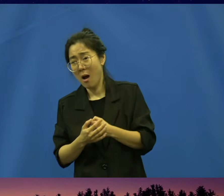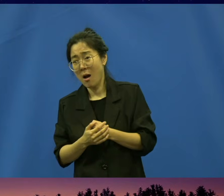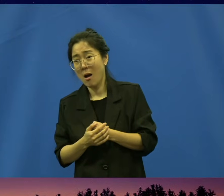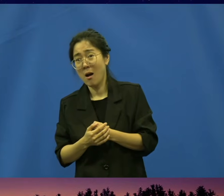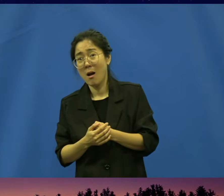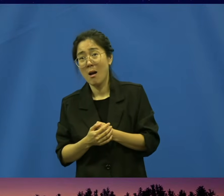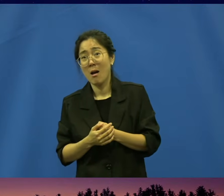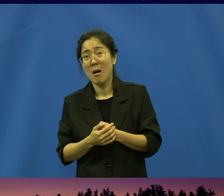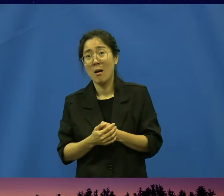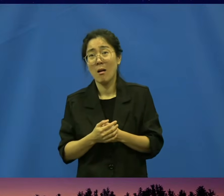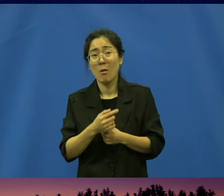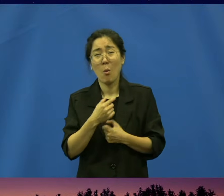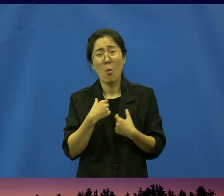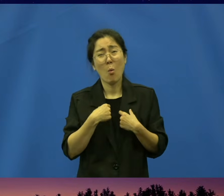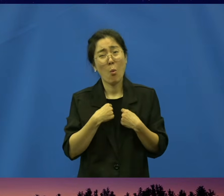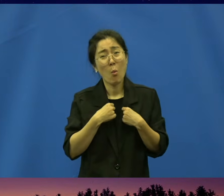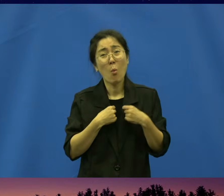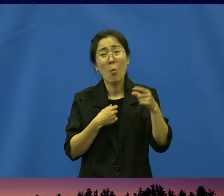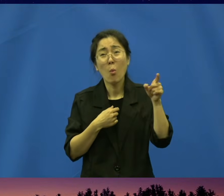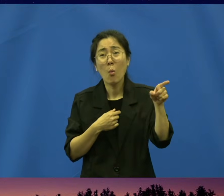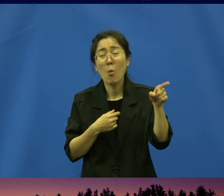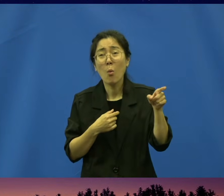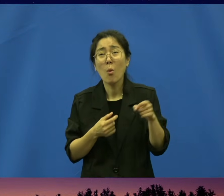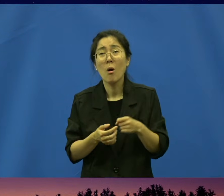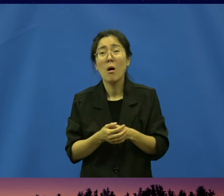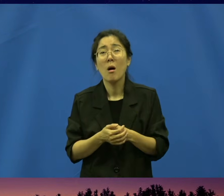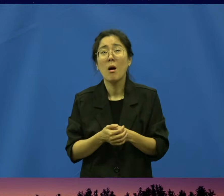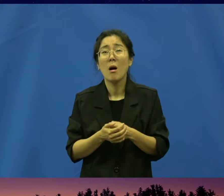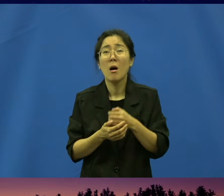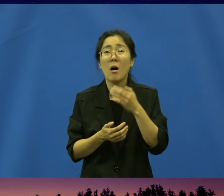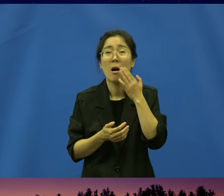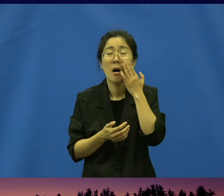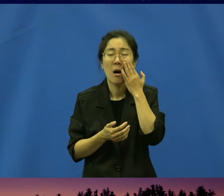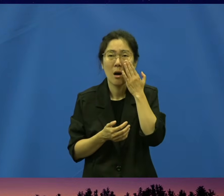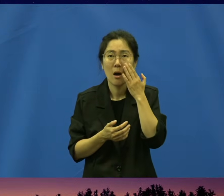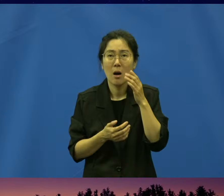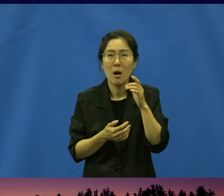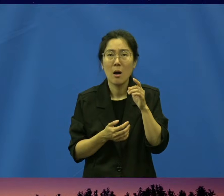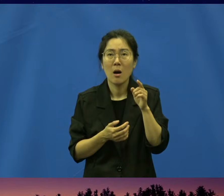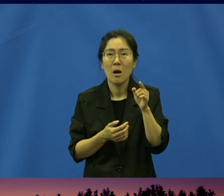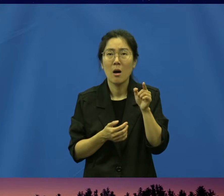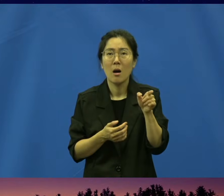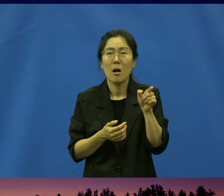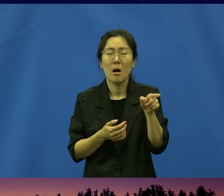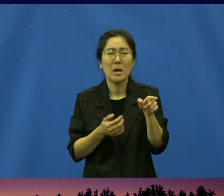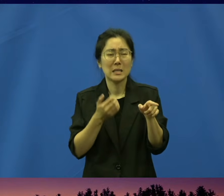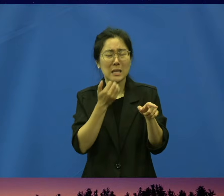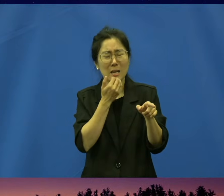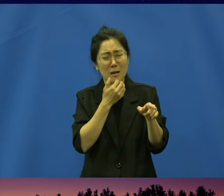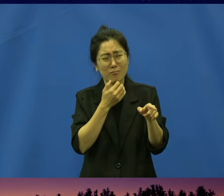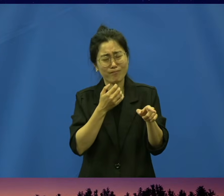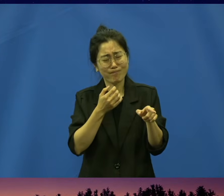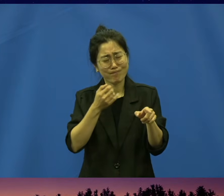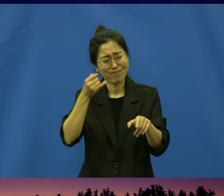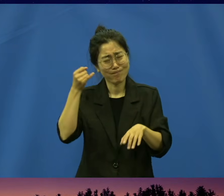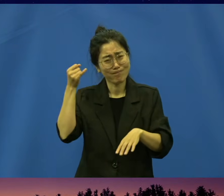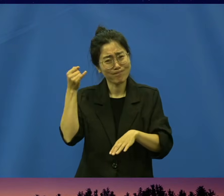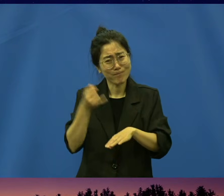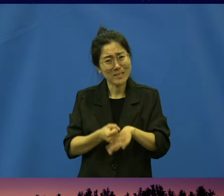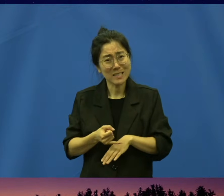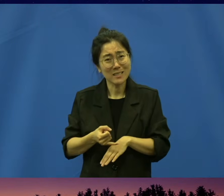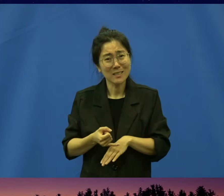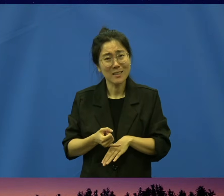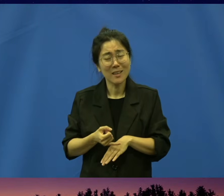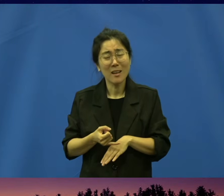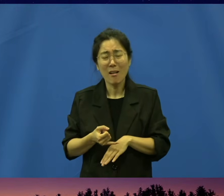보니까 그 색깔들이 그 나라의 국기에 들어있는 색깔이었습니다. 그